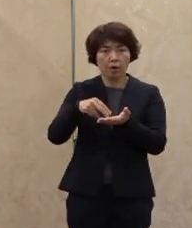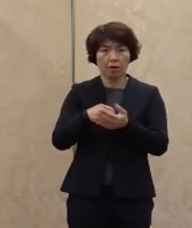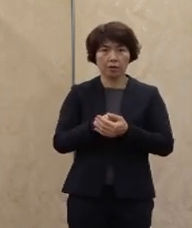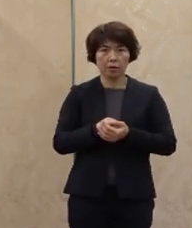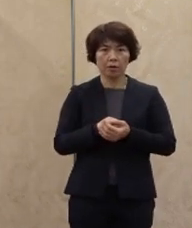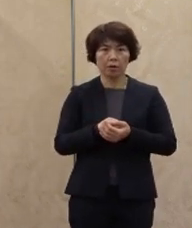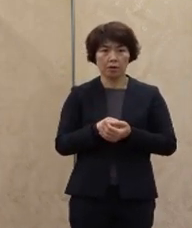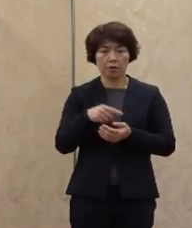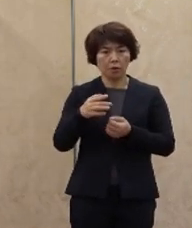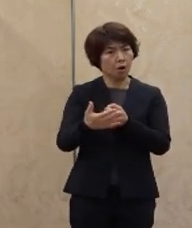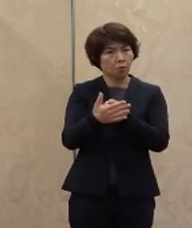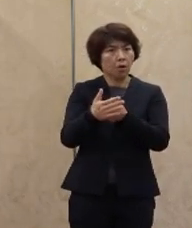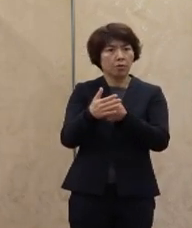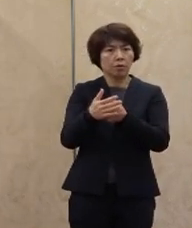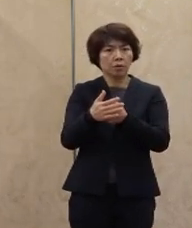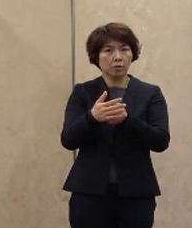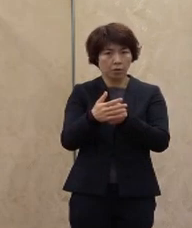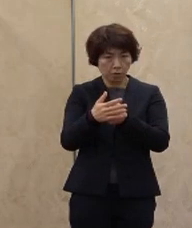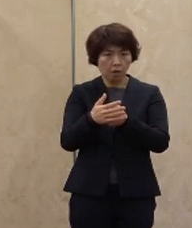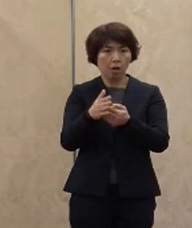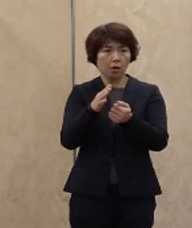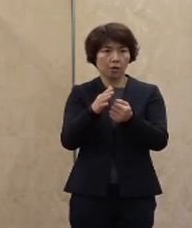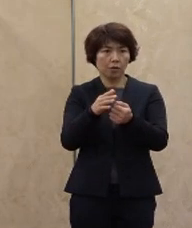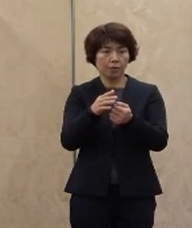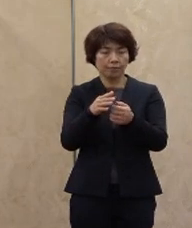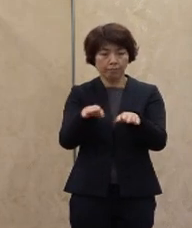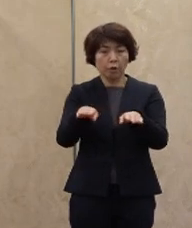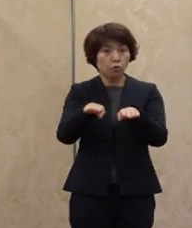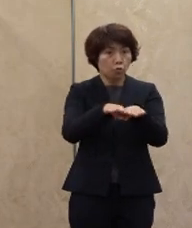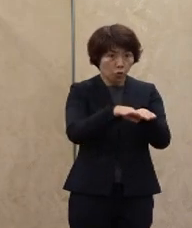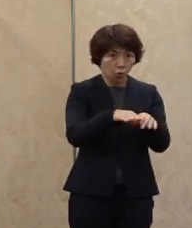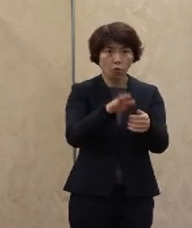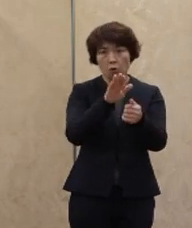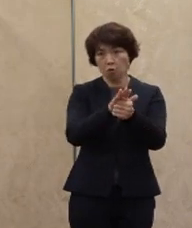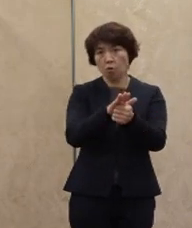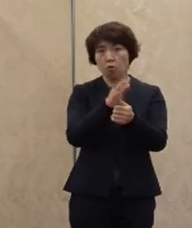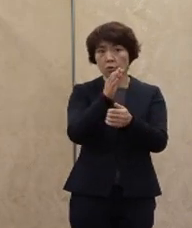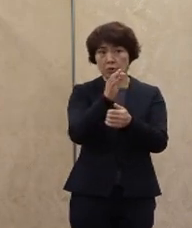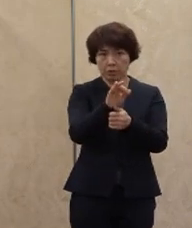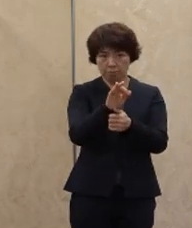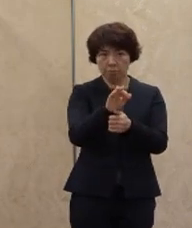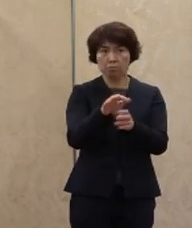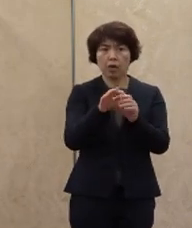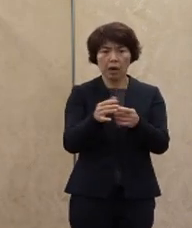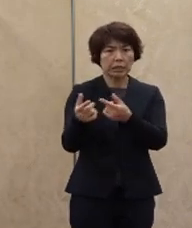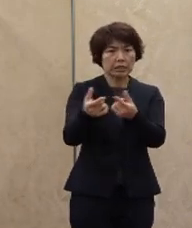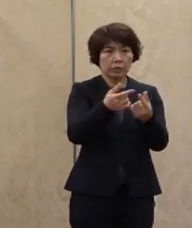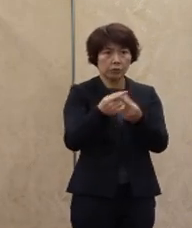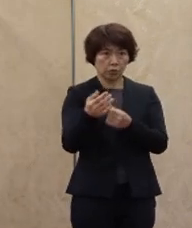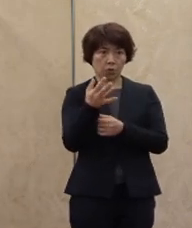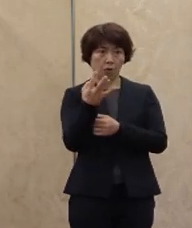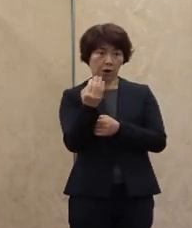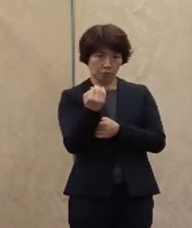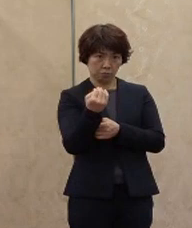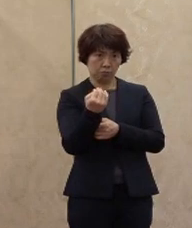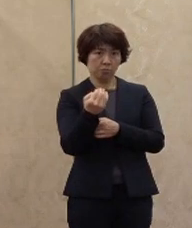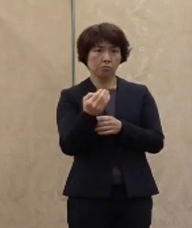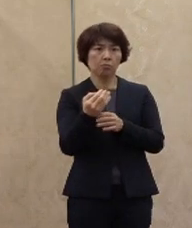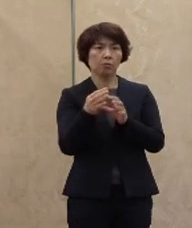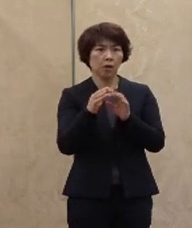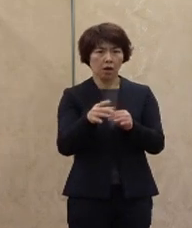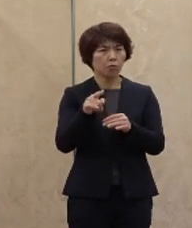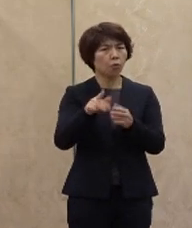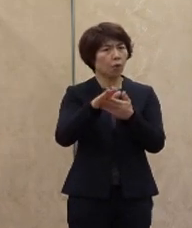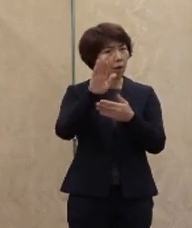要はこれ保証じゃないので、ね、休業の協力金だということでいう制度になっちゃってるからもう一律金額からもう施行停止になっちゃ